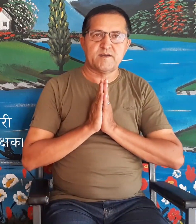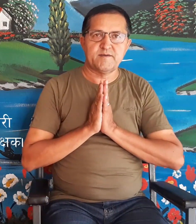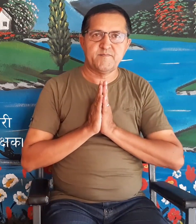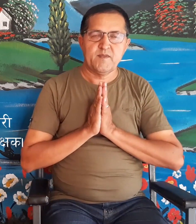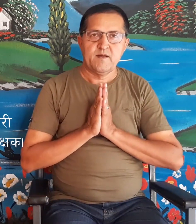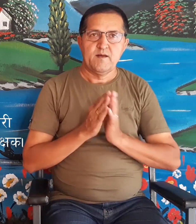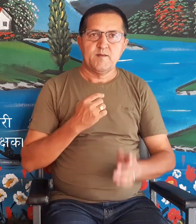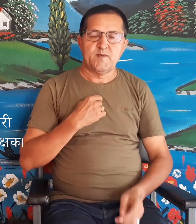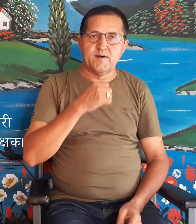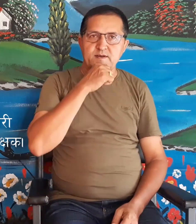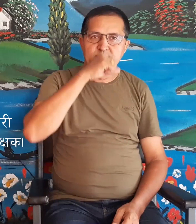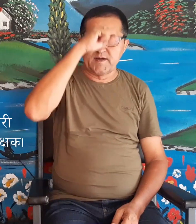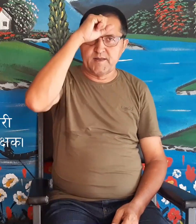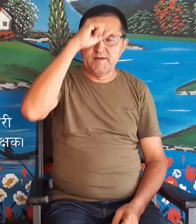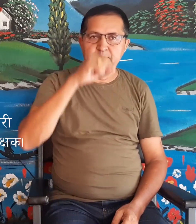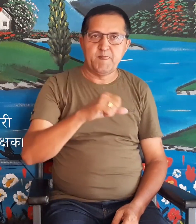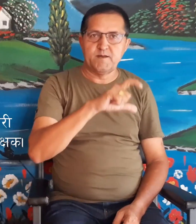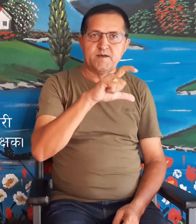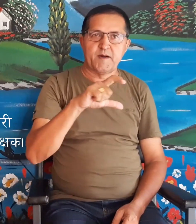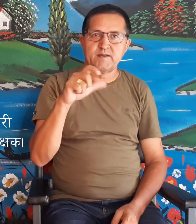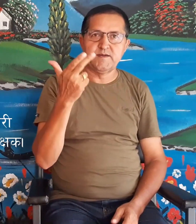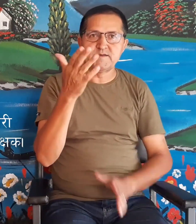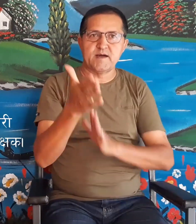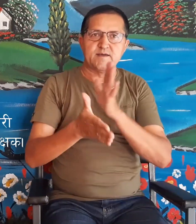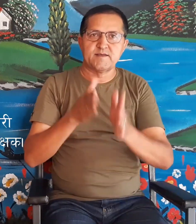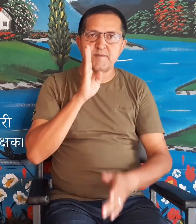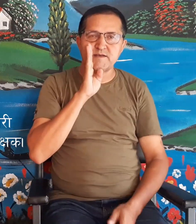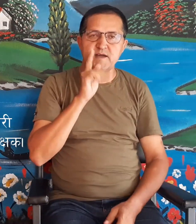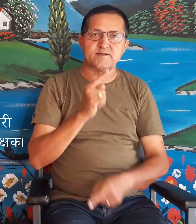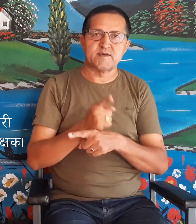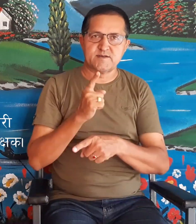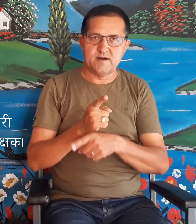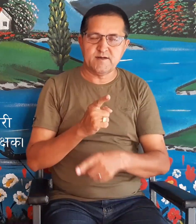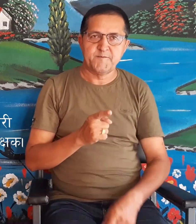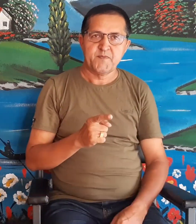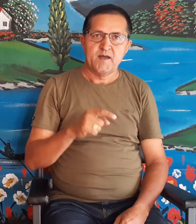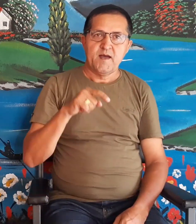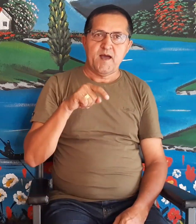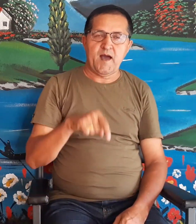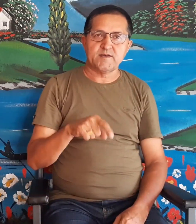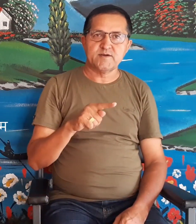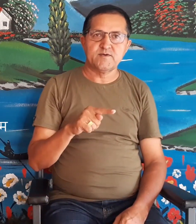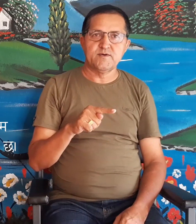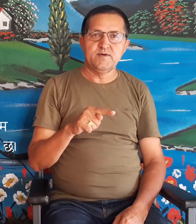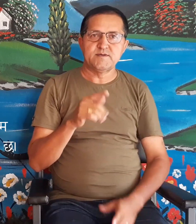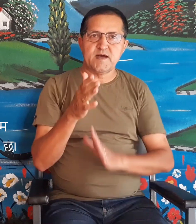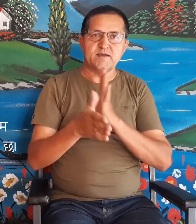नमस्कार, म हरि अधिकारी, नेपाली साङ्केतिक भाषाको शिक्षक। आजको